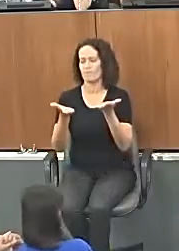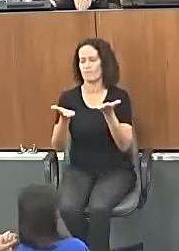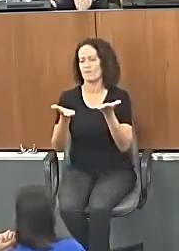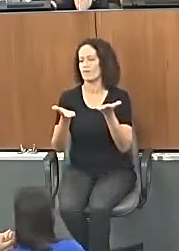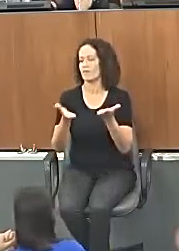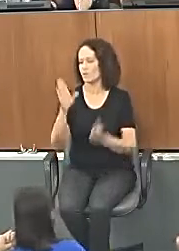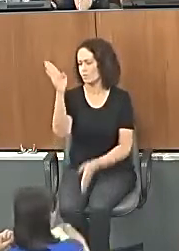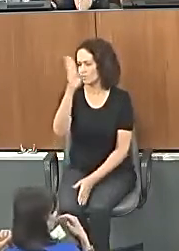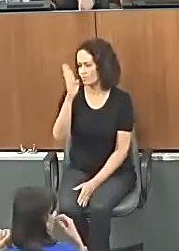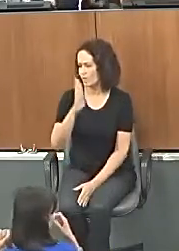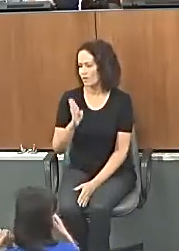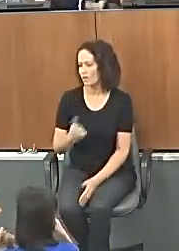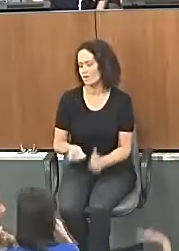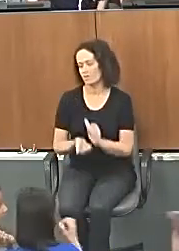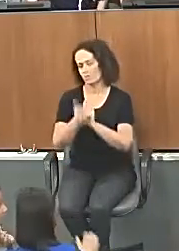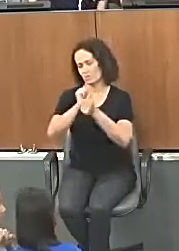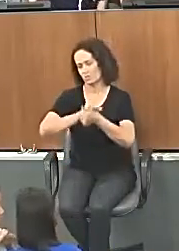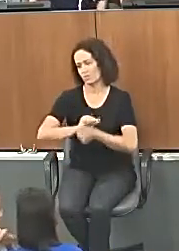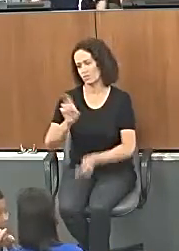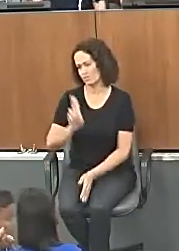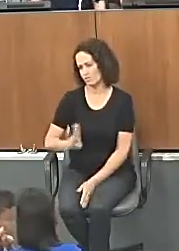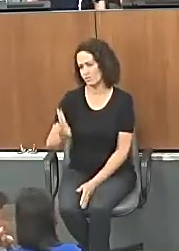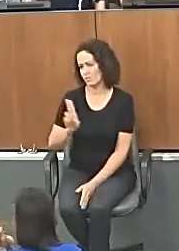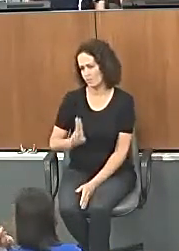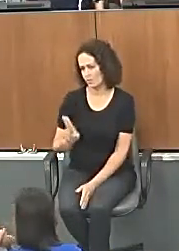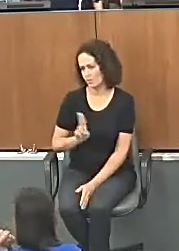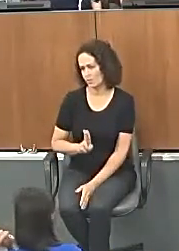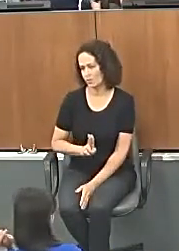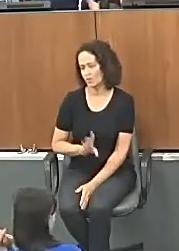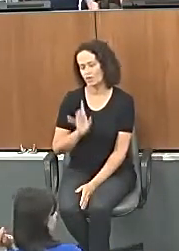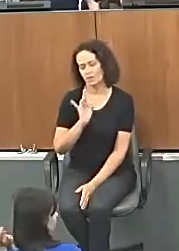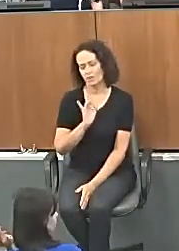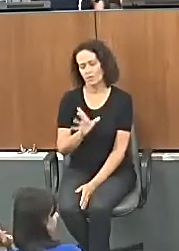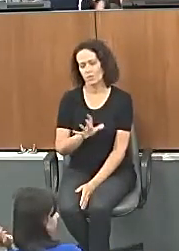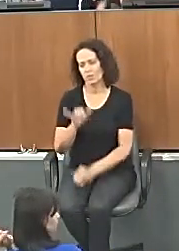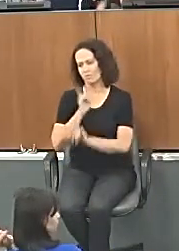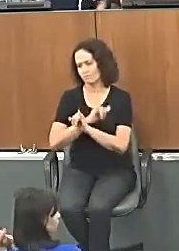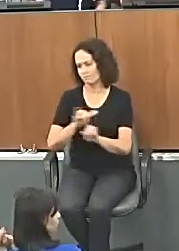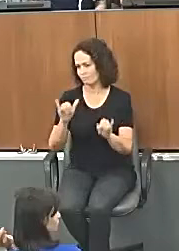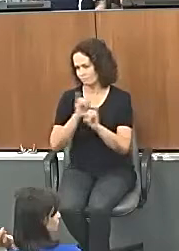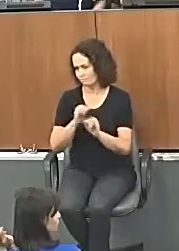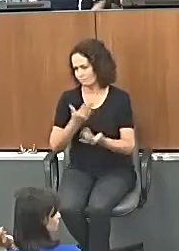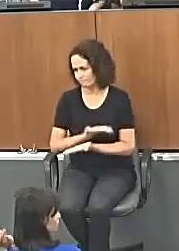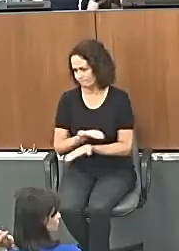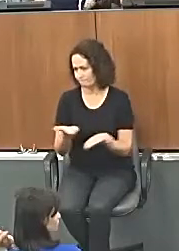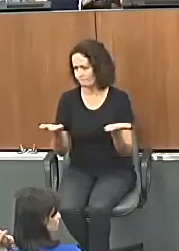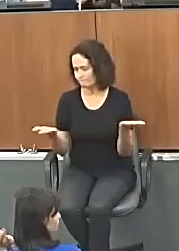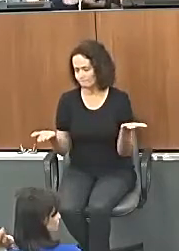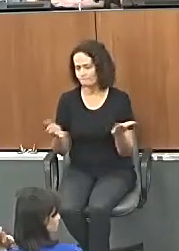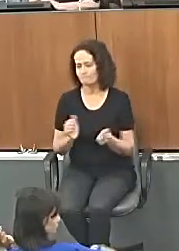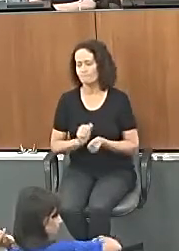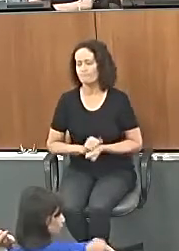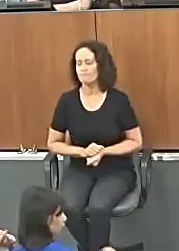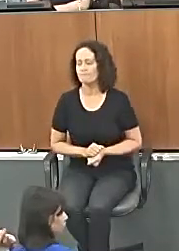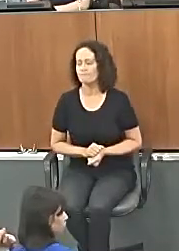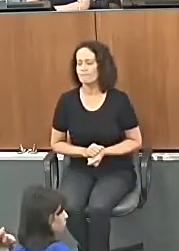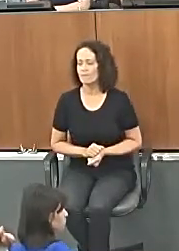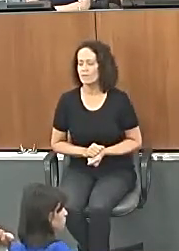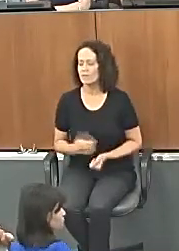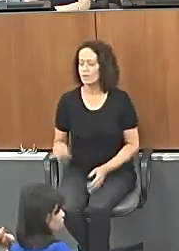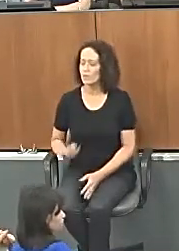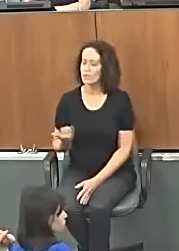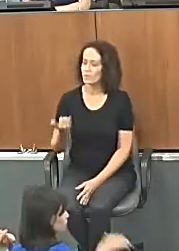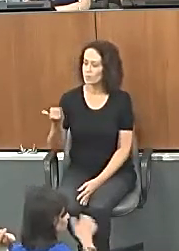esporte hoje tratando especificamente do esporte não só queria deixar essa mensagem e que além da da